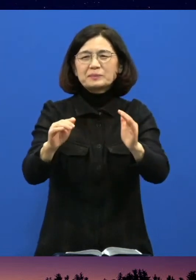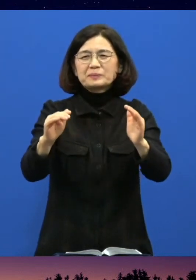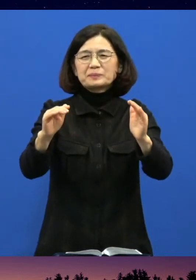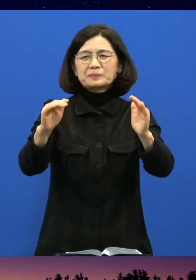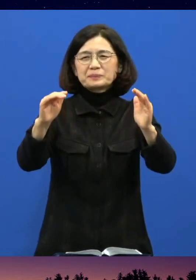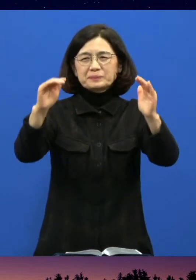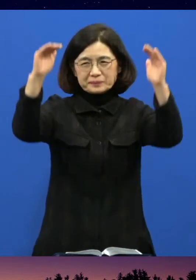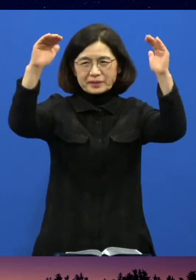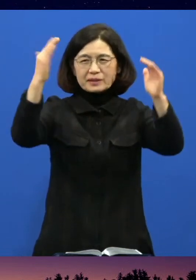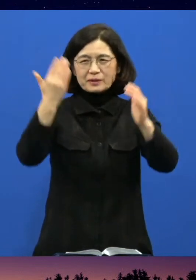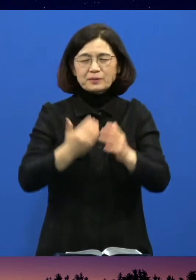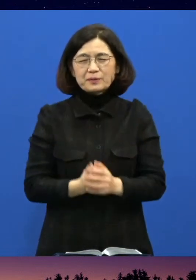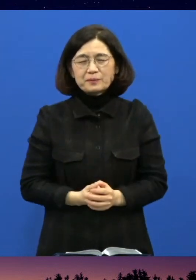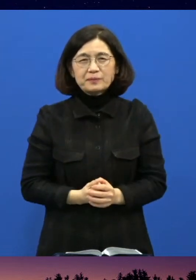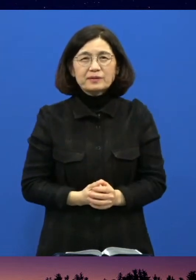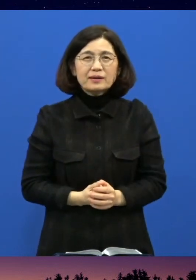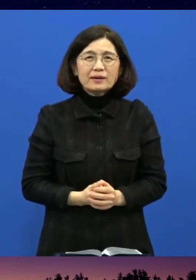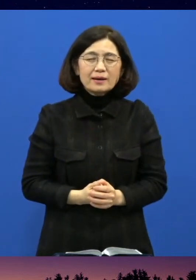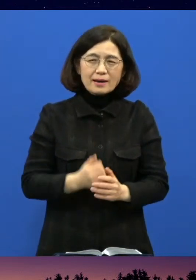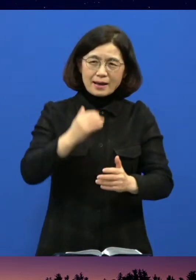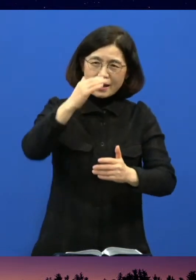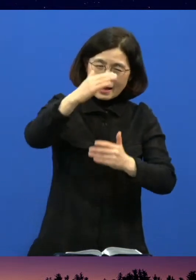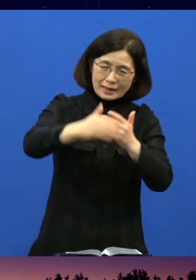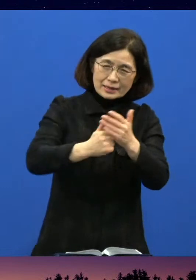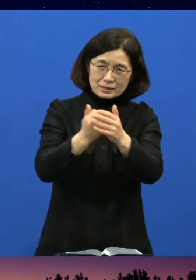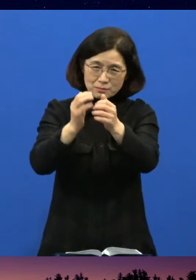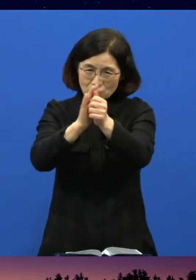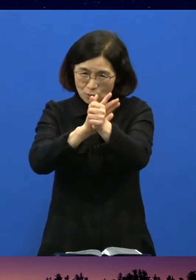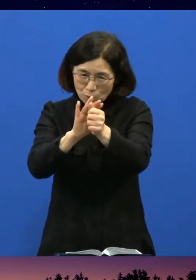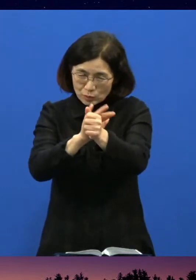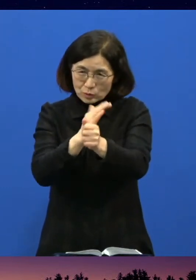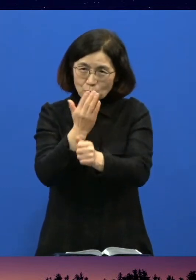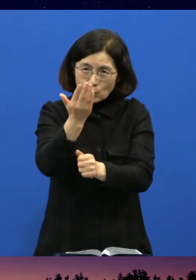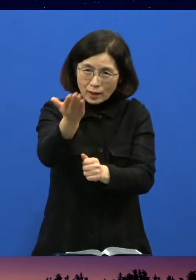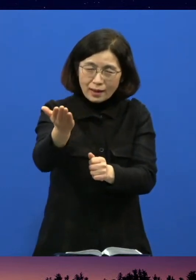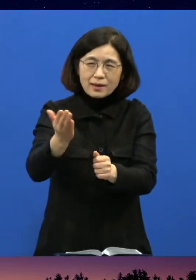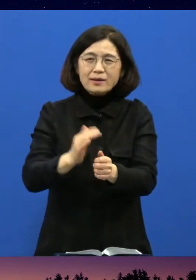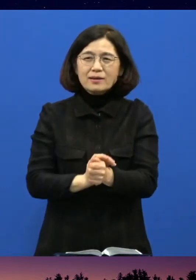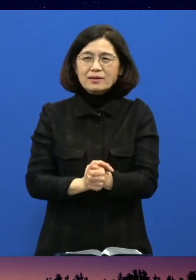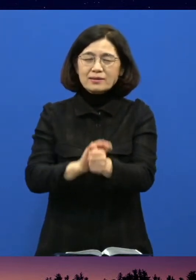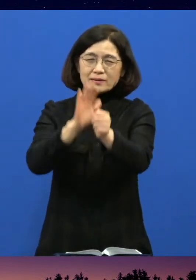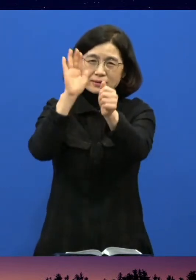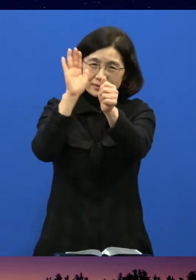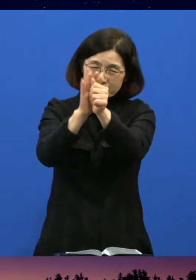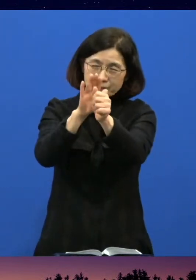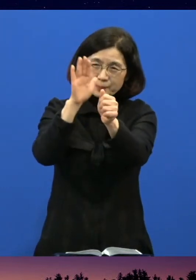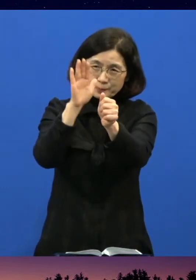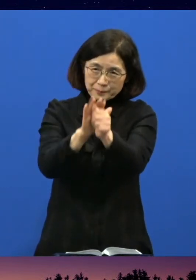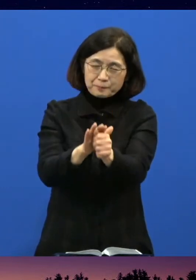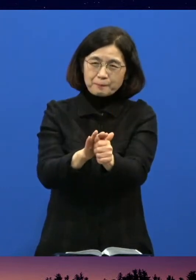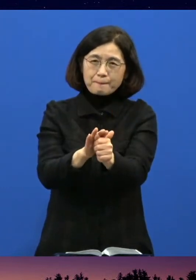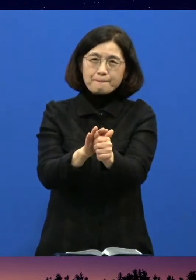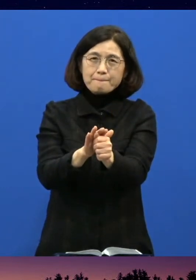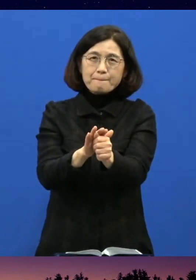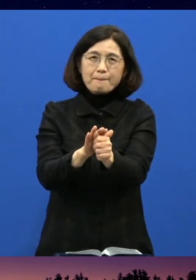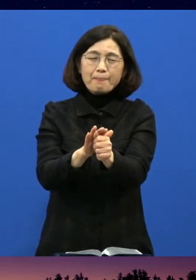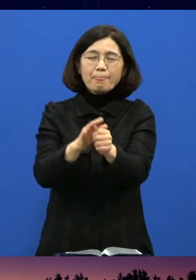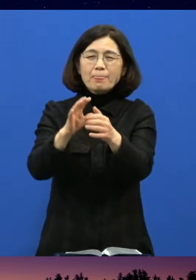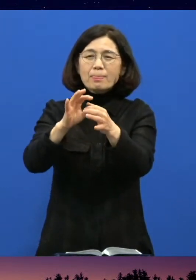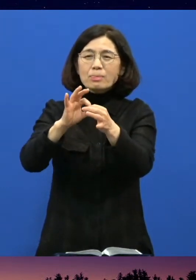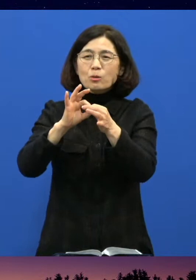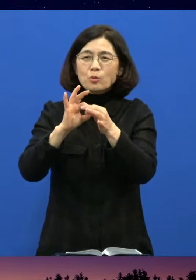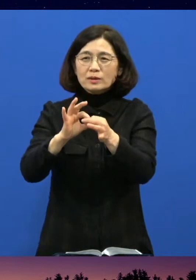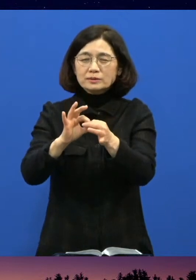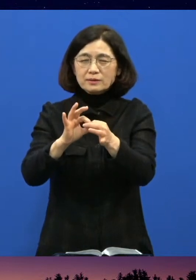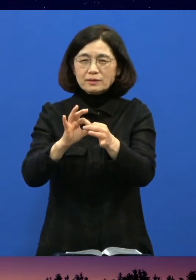그리고 하나님의 끝없는 간섭과 위로와 격려와, 그러면서 그가 또 다시 일어나면서 그 세월의